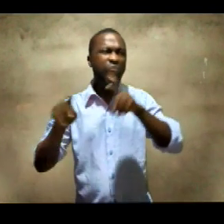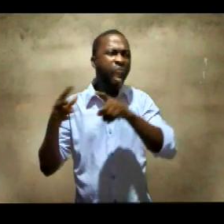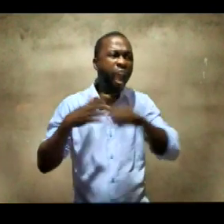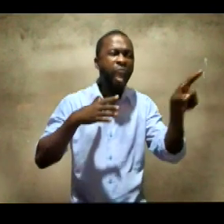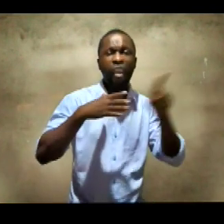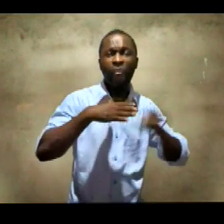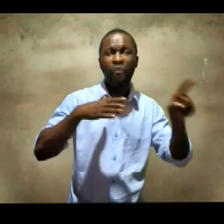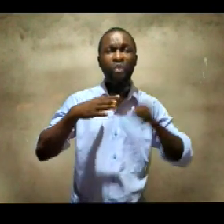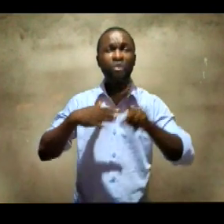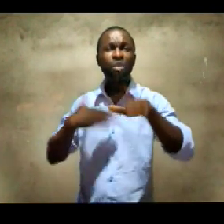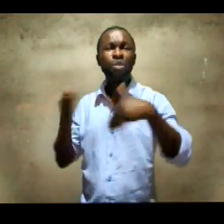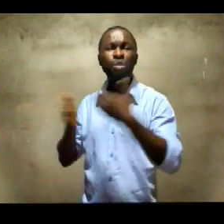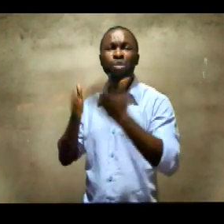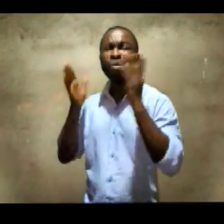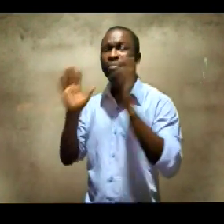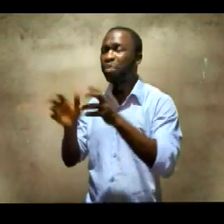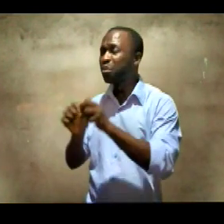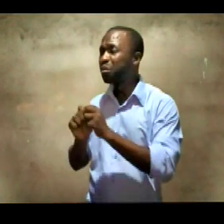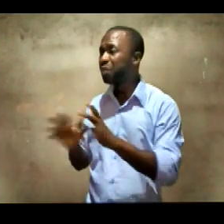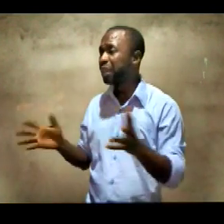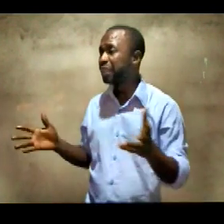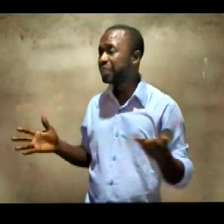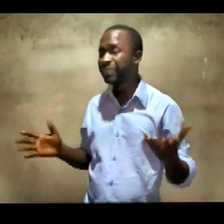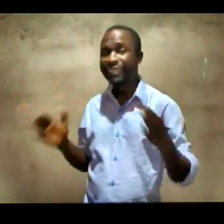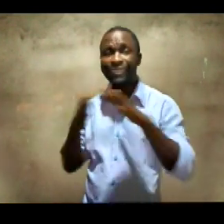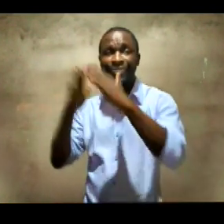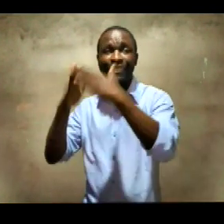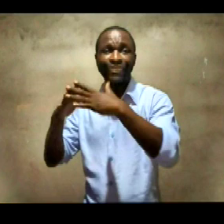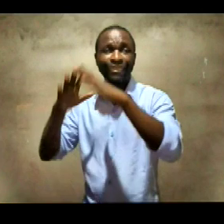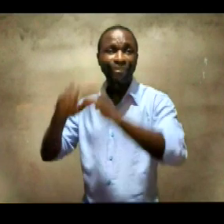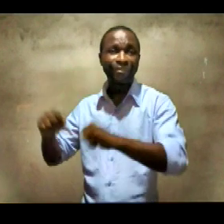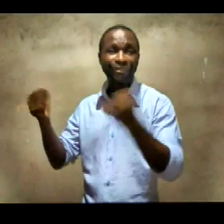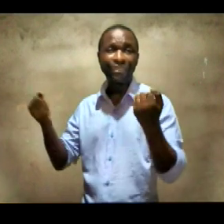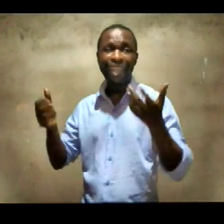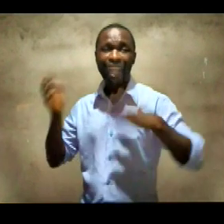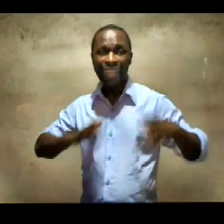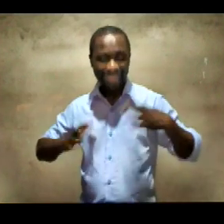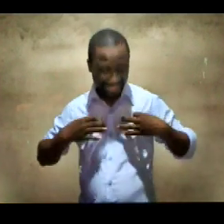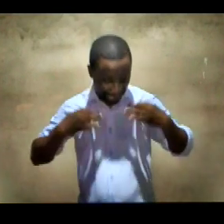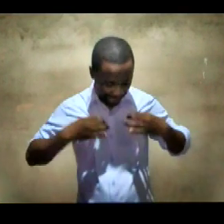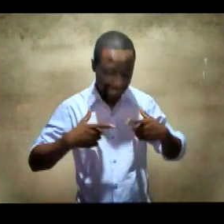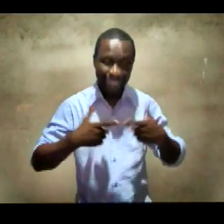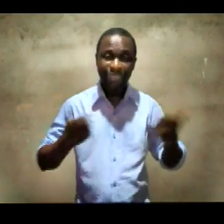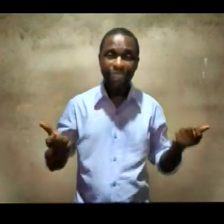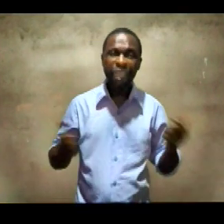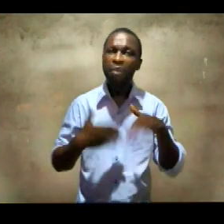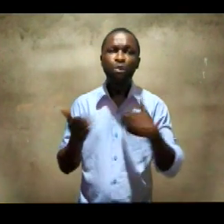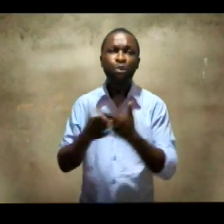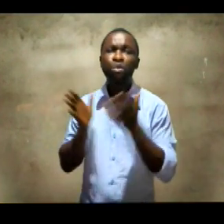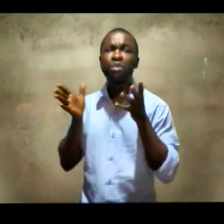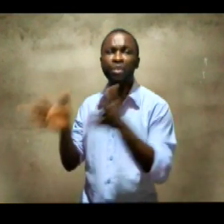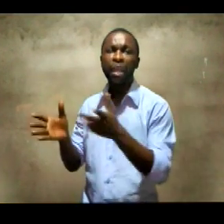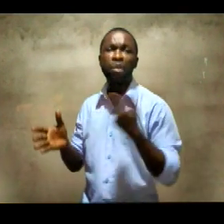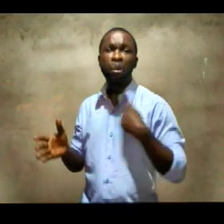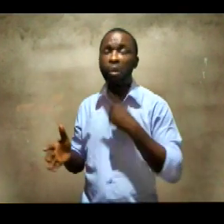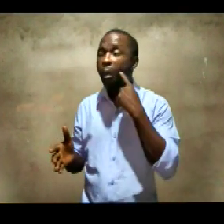perdu. Quand nous avons été déplacés par les inondations, nous nous sommes sentis tristes parce que nous avons dû tout laisser derrière nous.